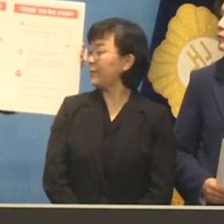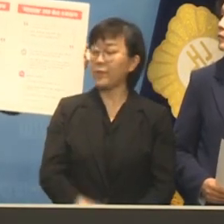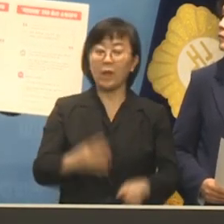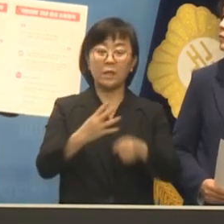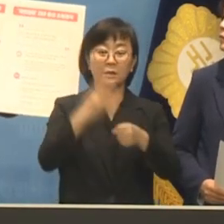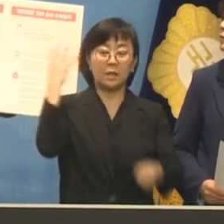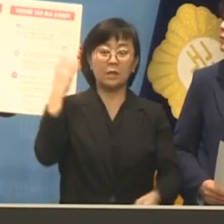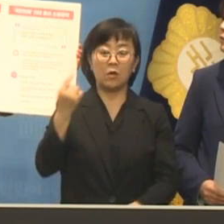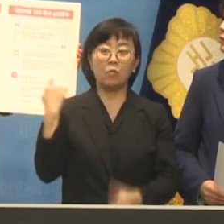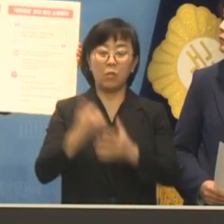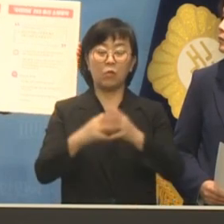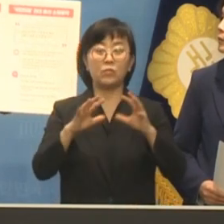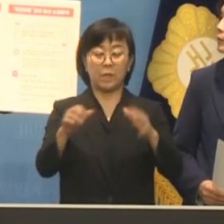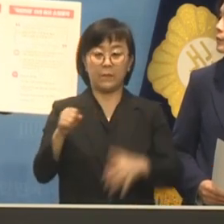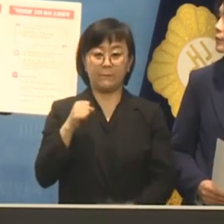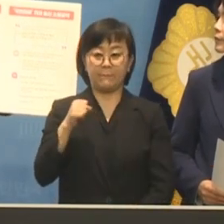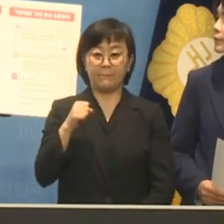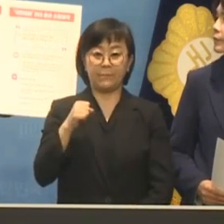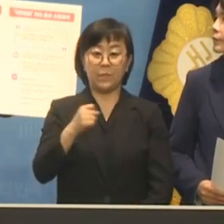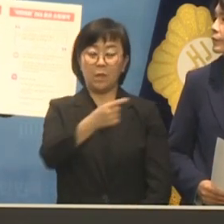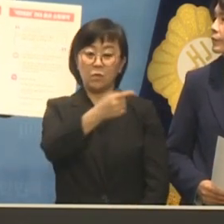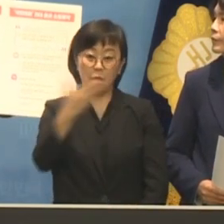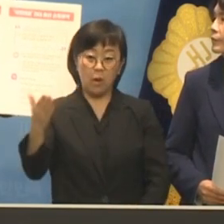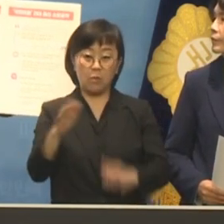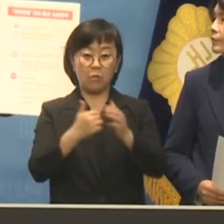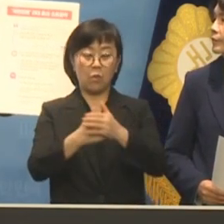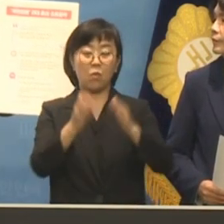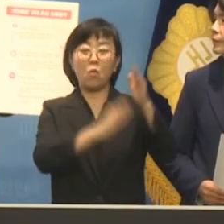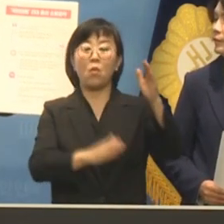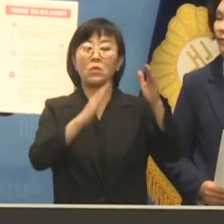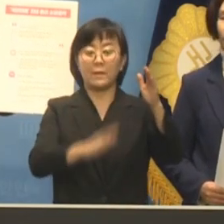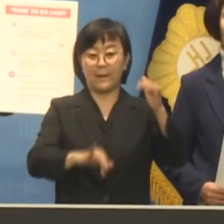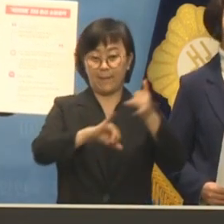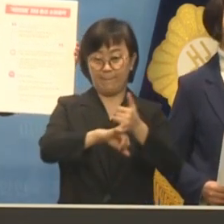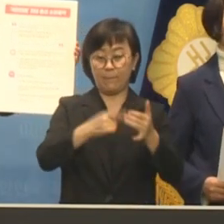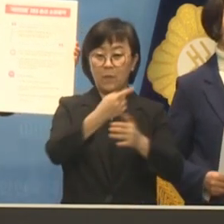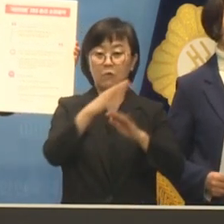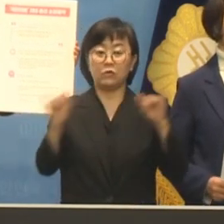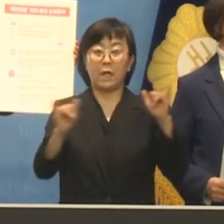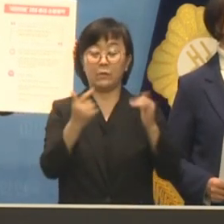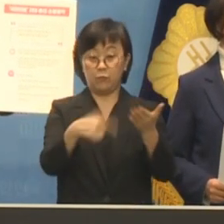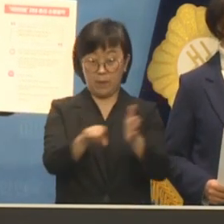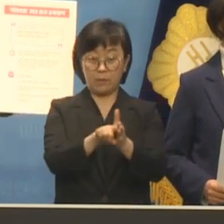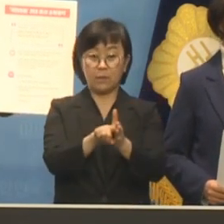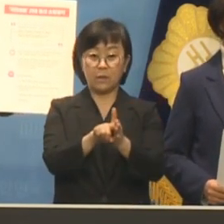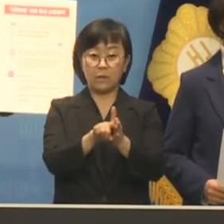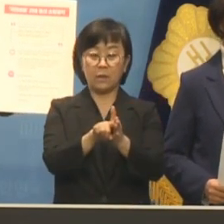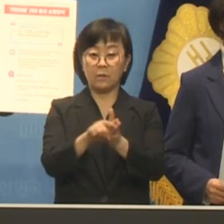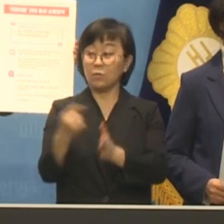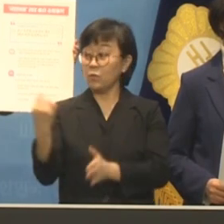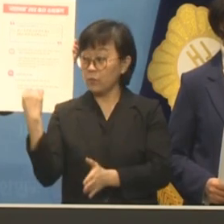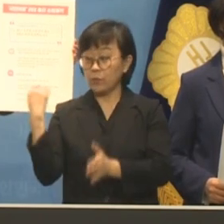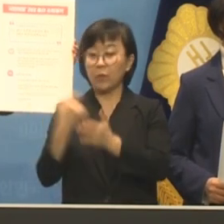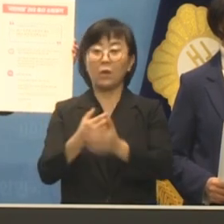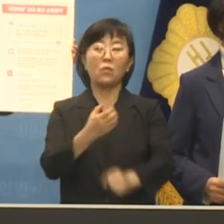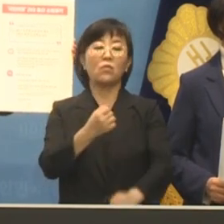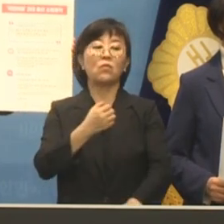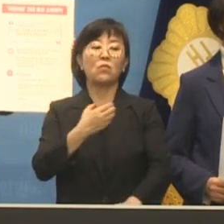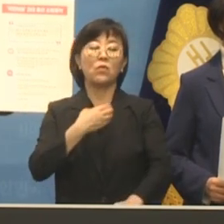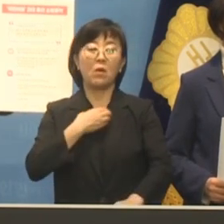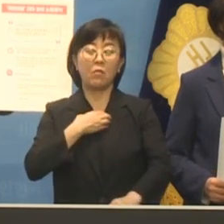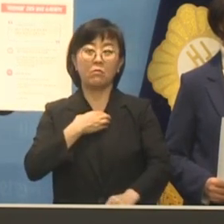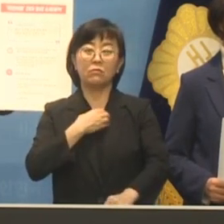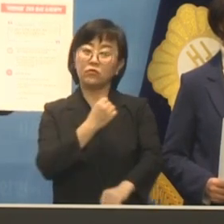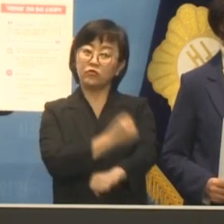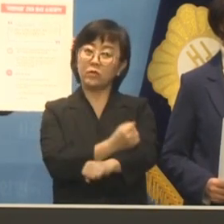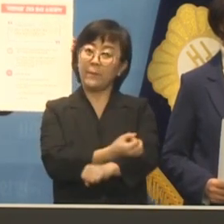4년 전에 국민의힘에서 소방관들을 위한 공약을 발표했습니다. 여기에는 위험수당 인상 등